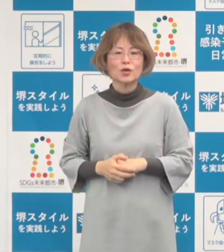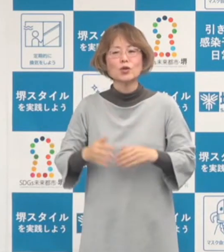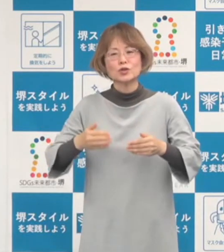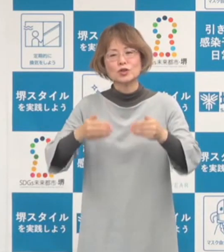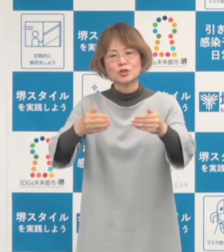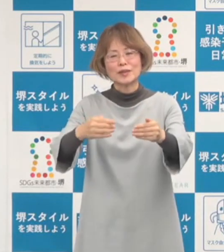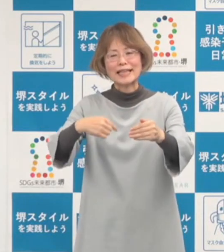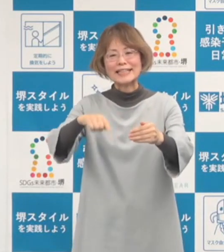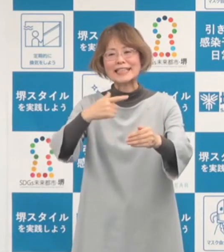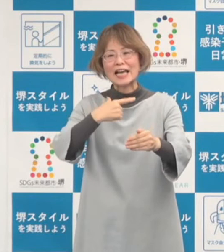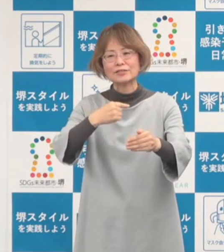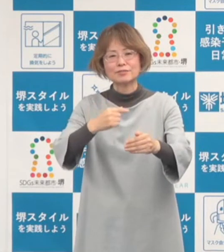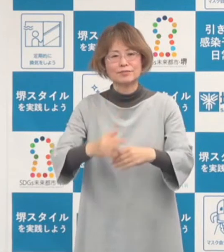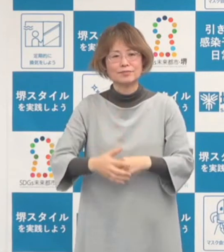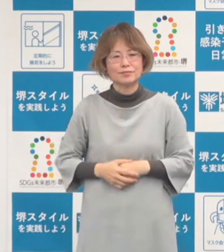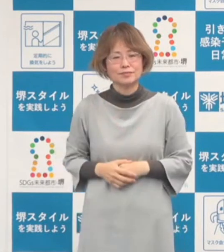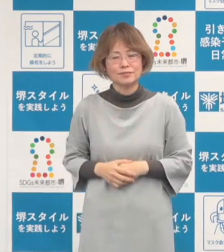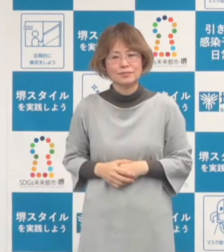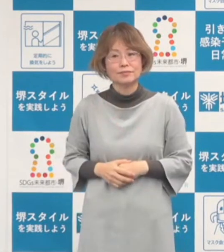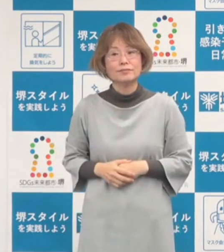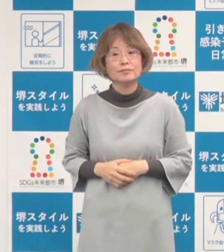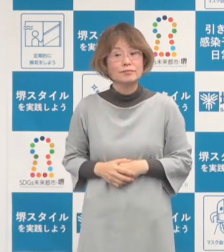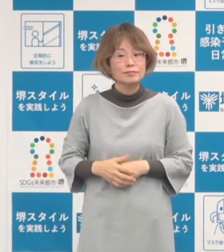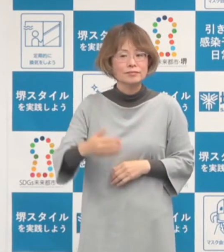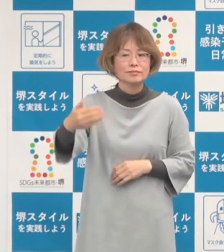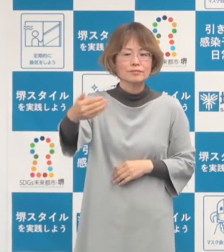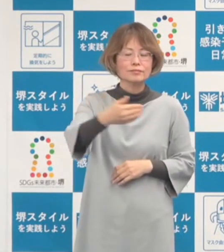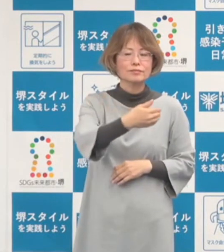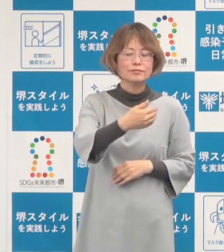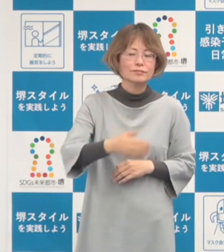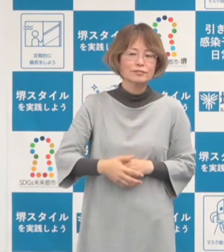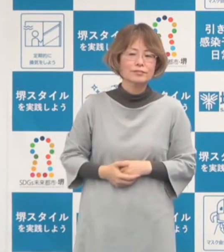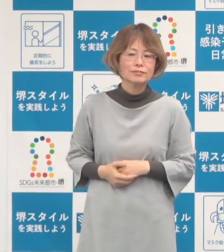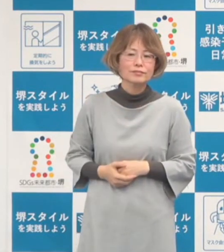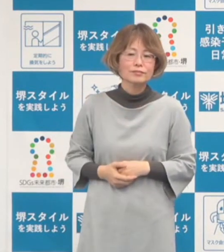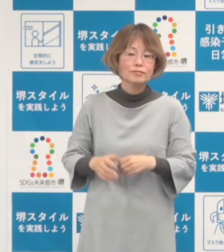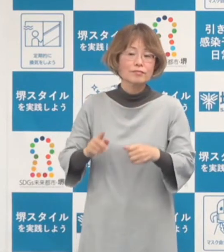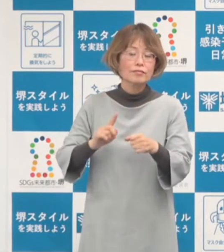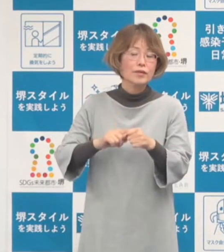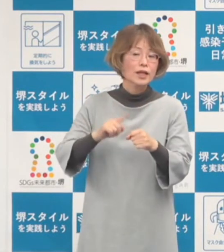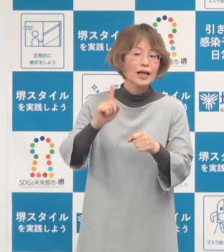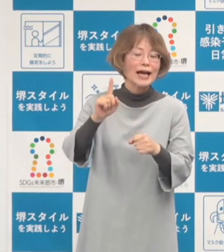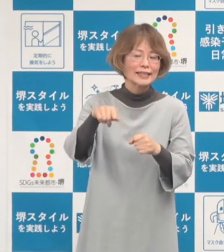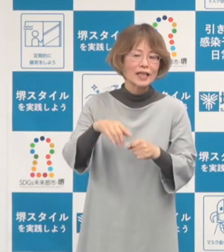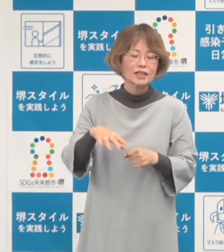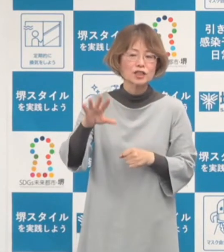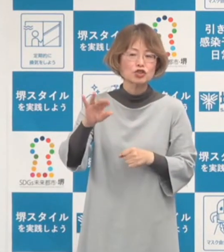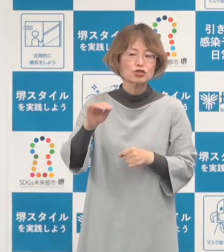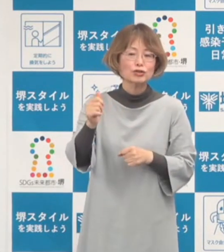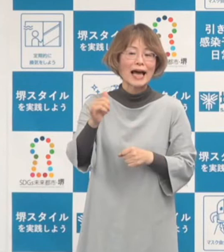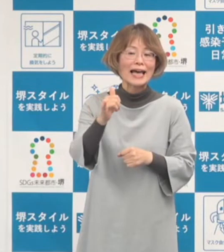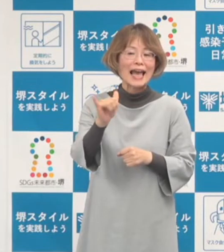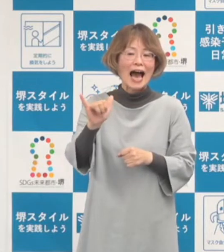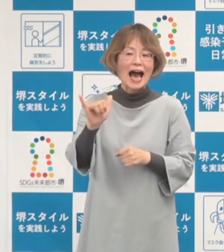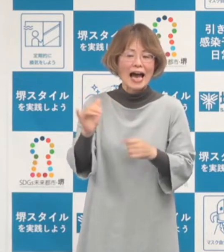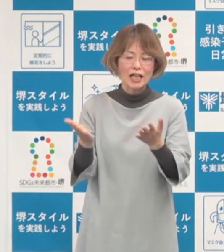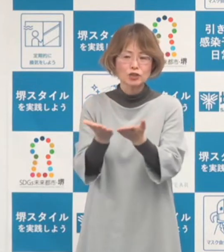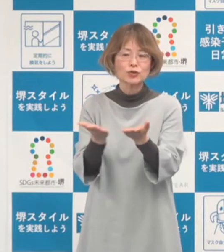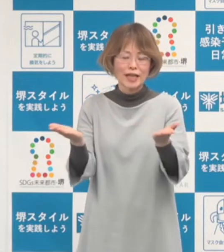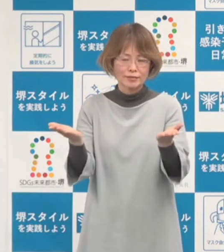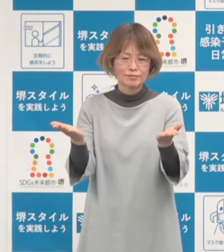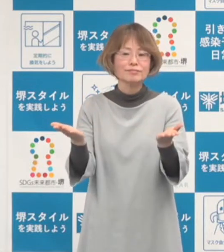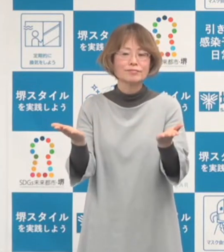っています。 まあ、ちょっと細かくとかもしれませんけれども、来年この蔦屋書店で開かれる展示販売では1回